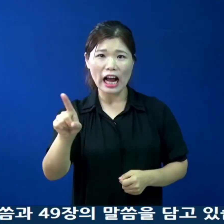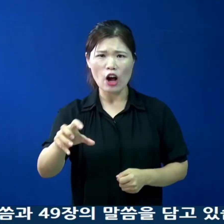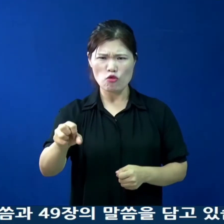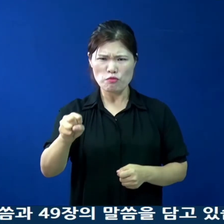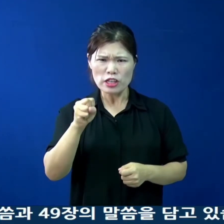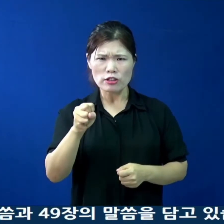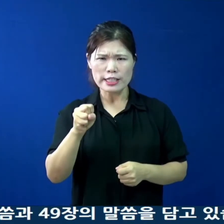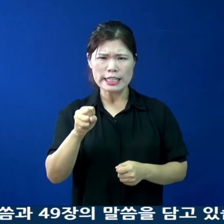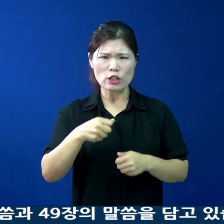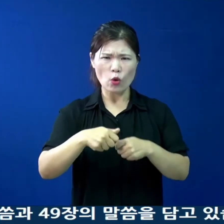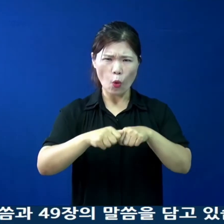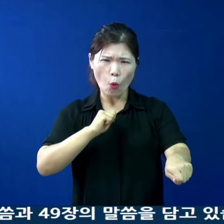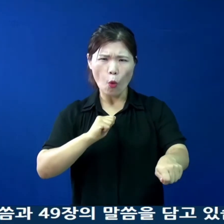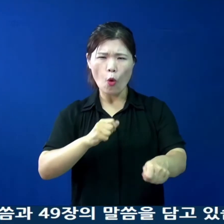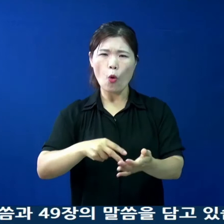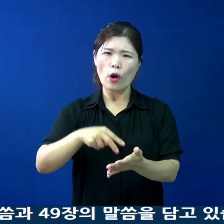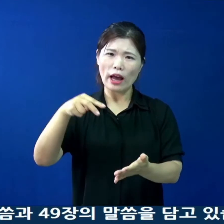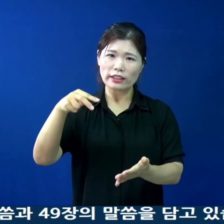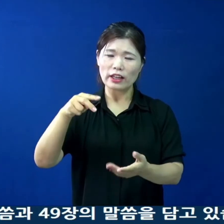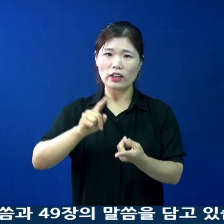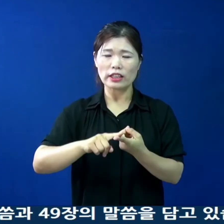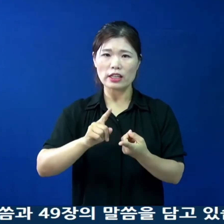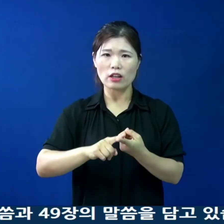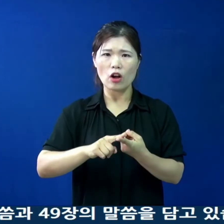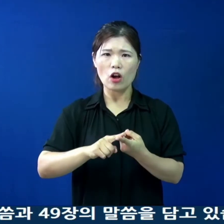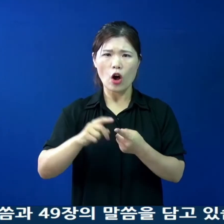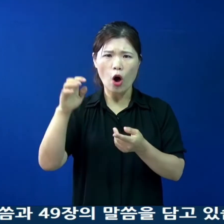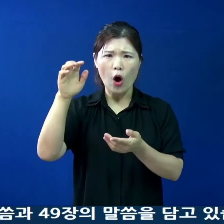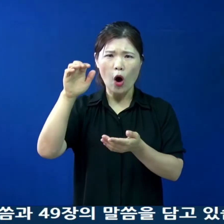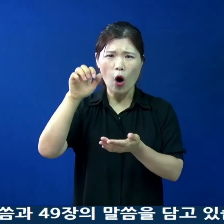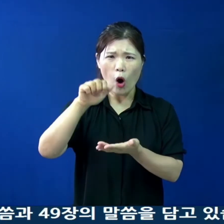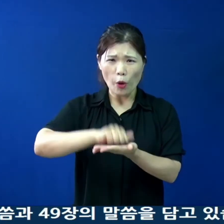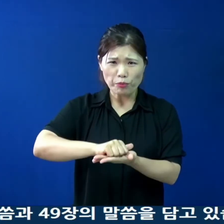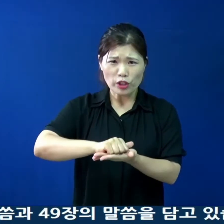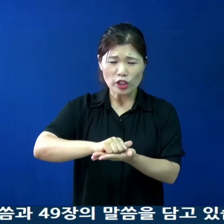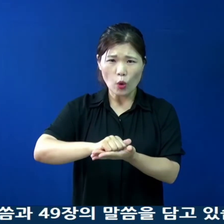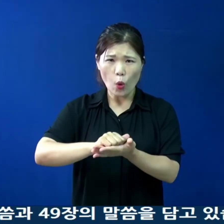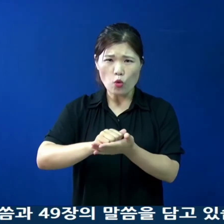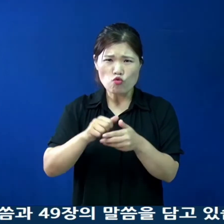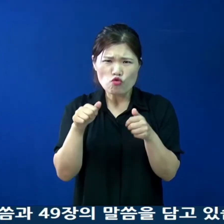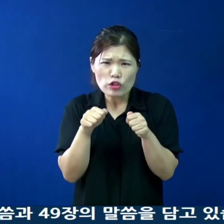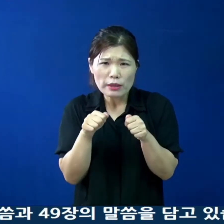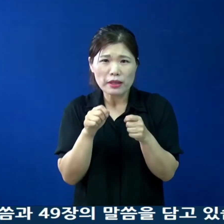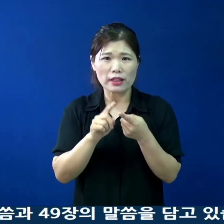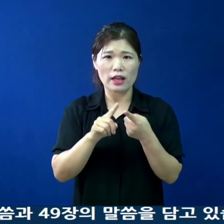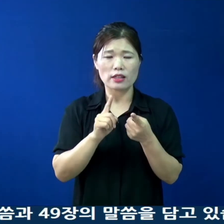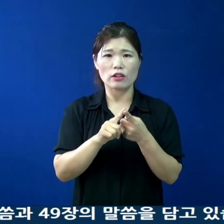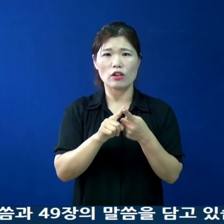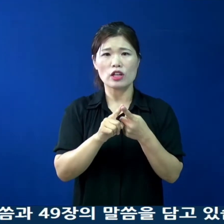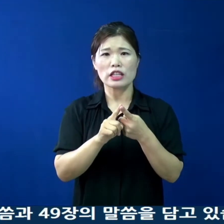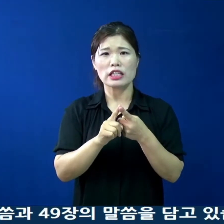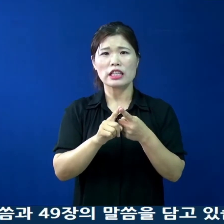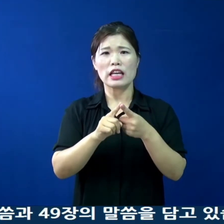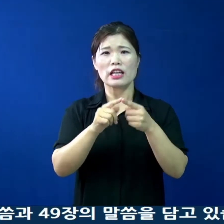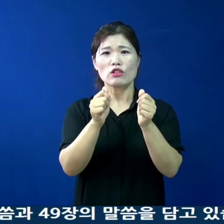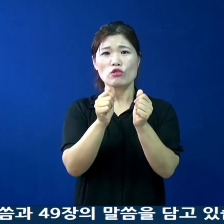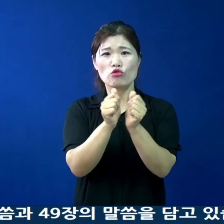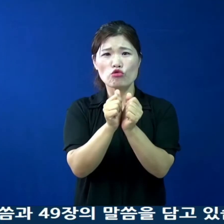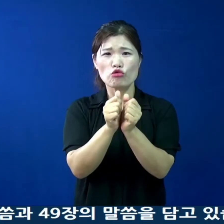찢고 올라갔도다. 그가 엎드리고 웅크림이 수사자 같고 암사자 같으니 누가 그를 범할 수